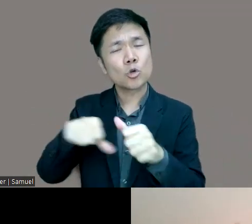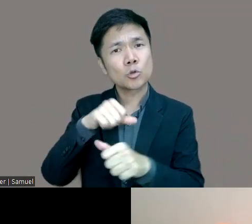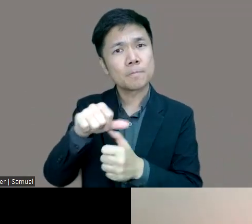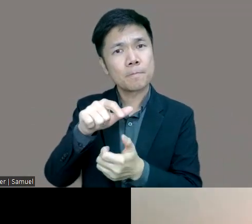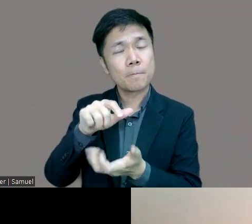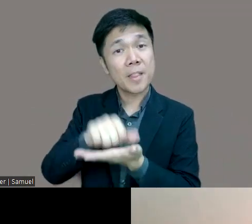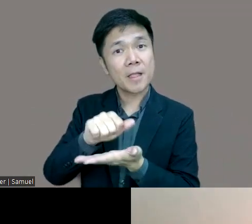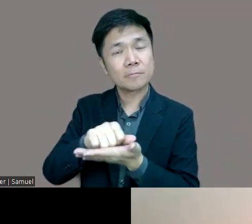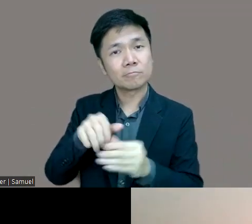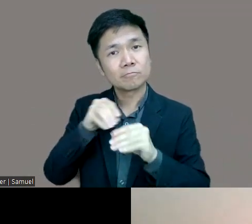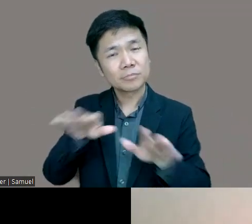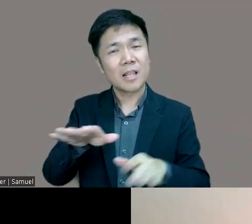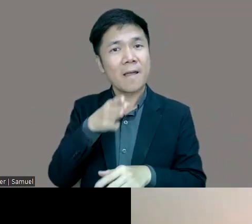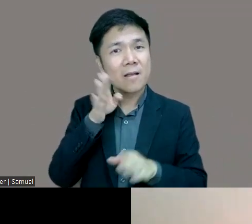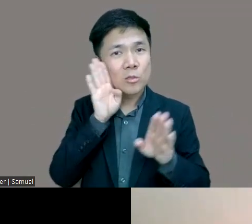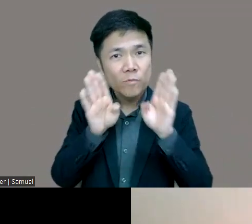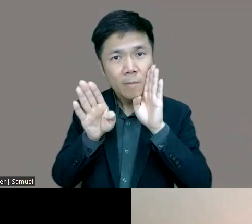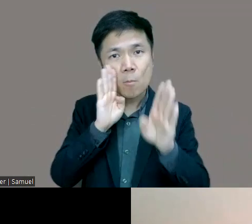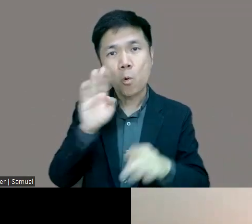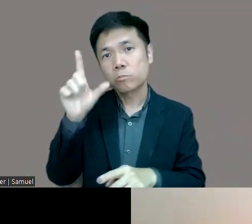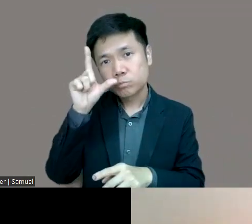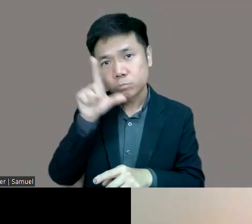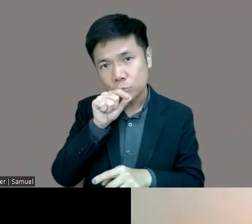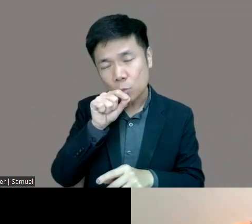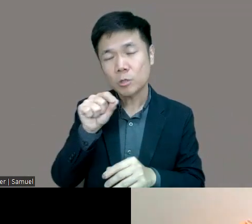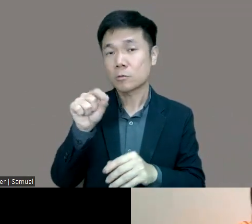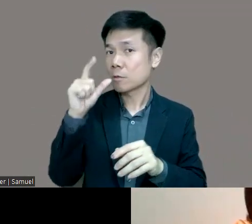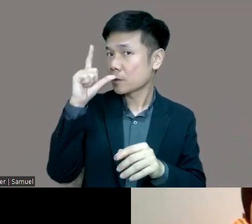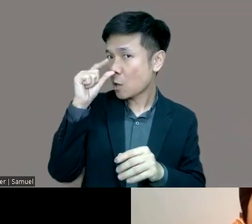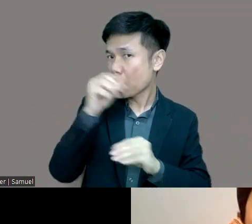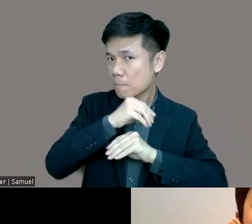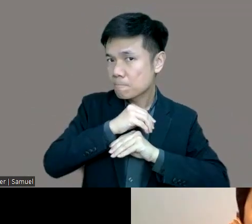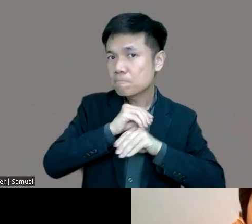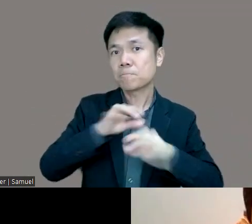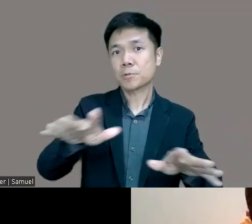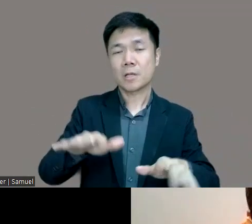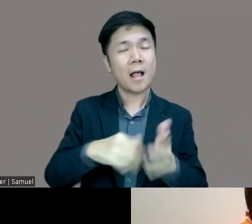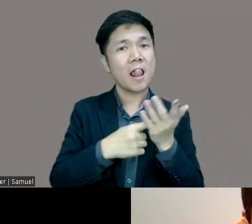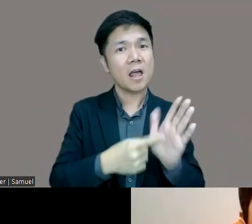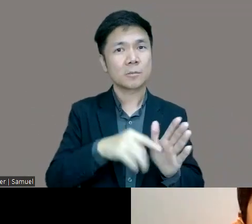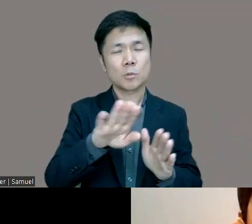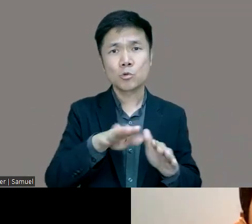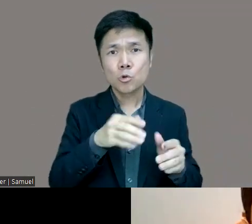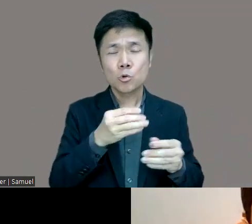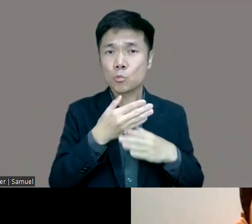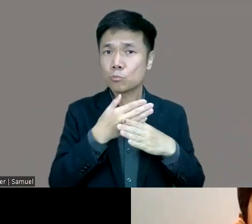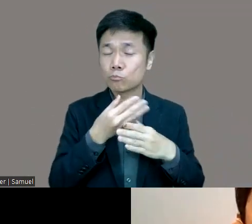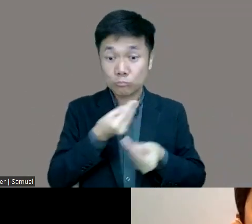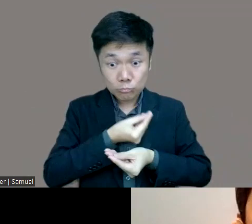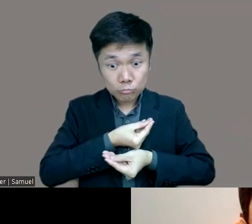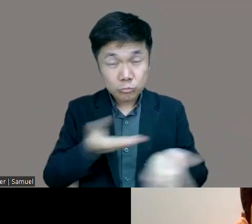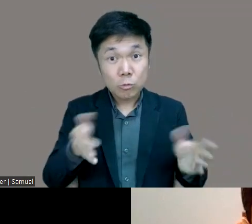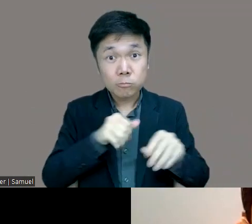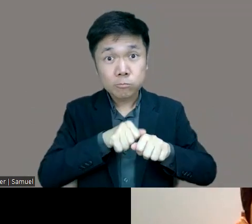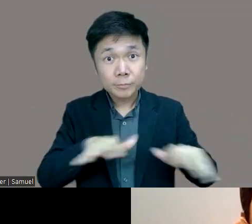de plaidoyer. Je suppose, si vous partagez ce type de demande dans